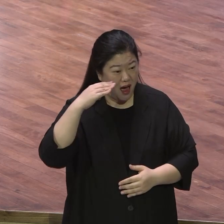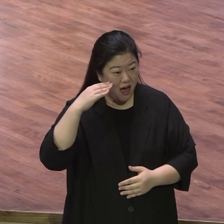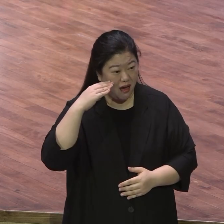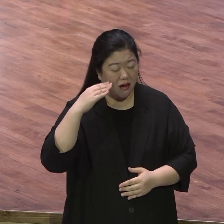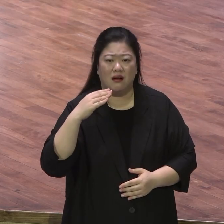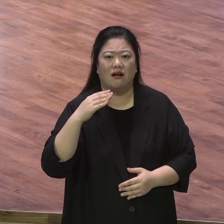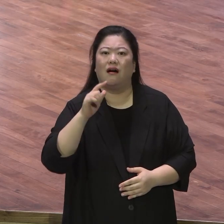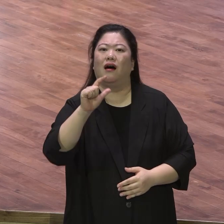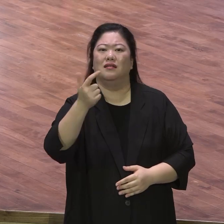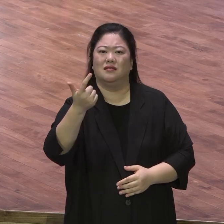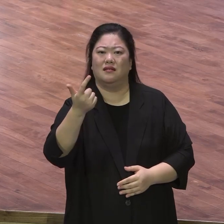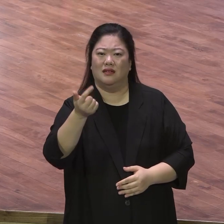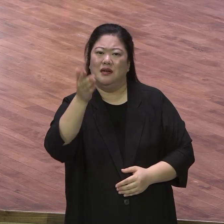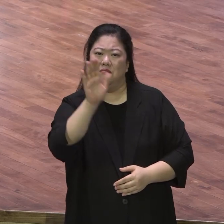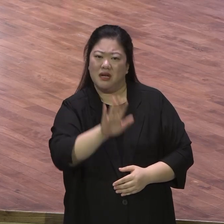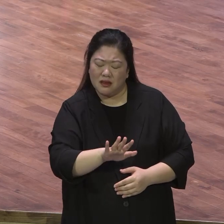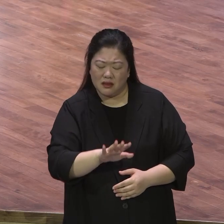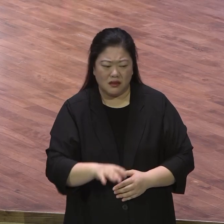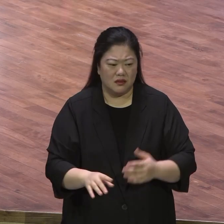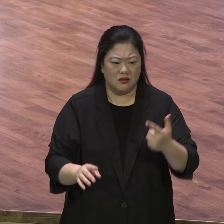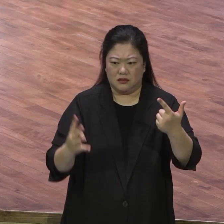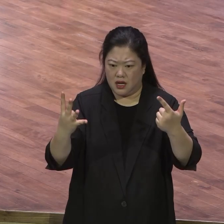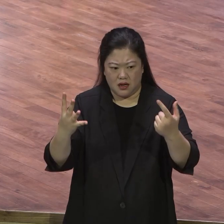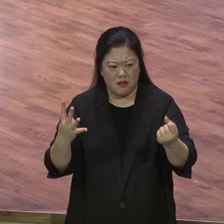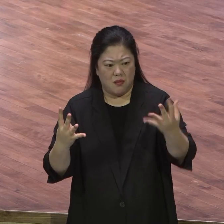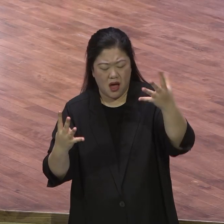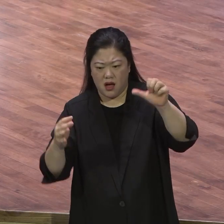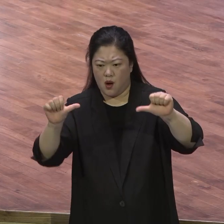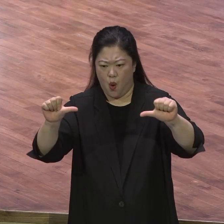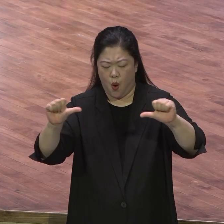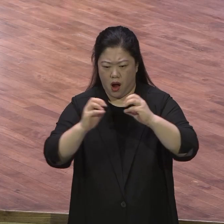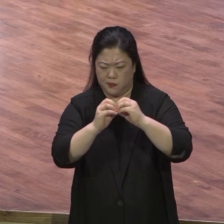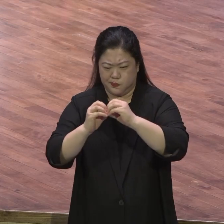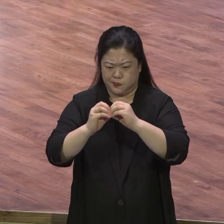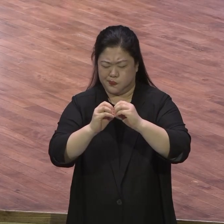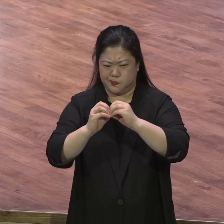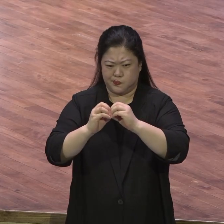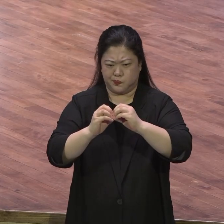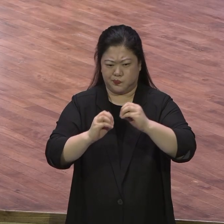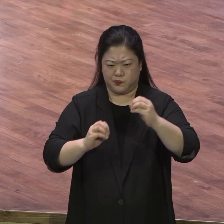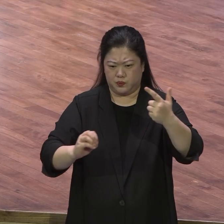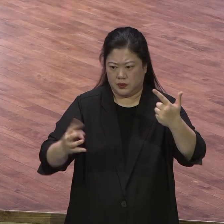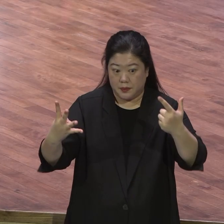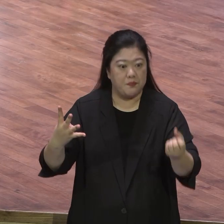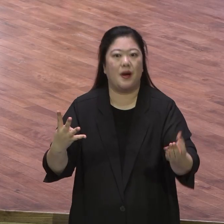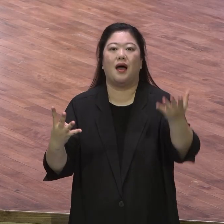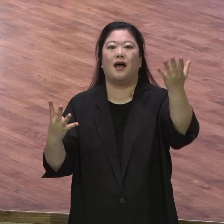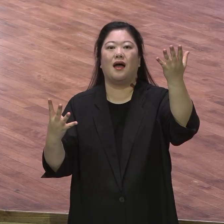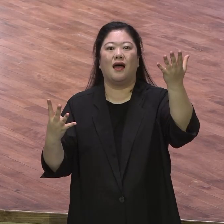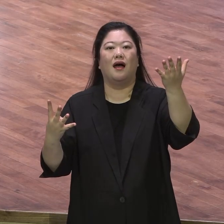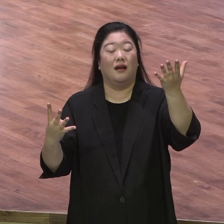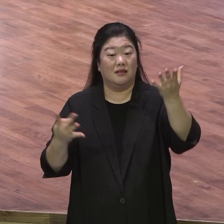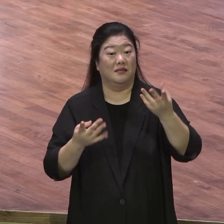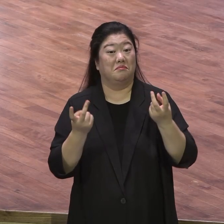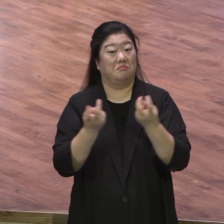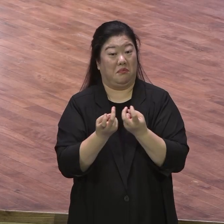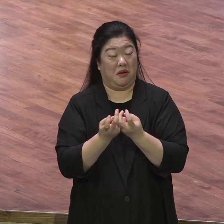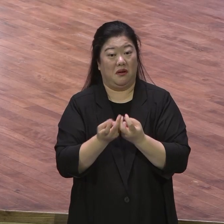중에 합리적인 거예요 그런데 영적인 삶에 있어서는 이런 다수결의 원칙이